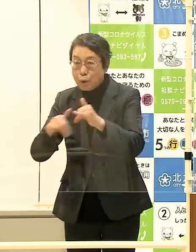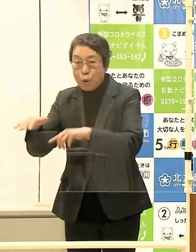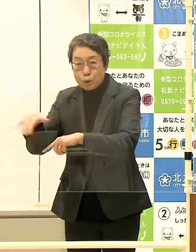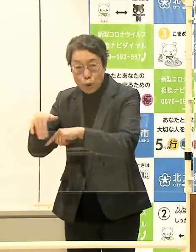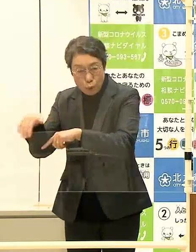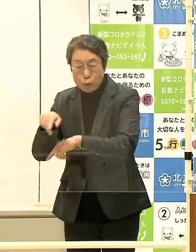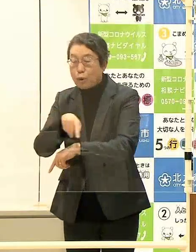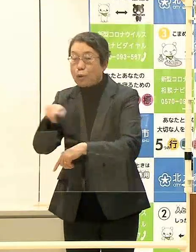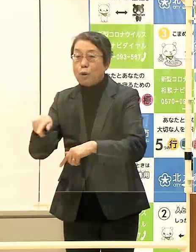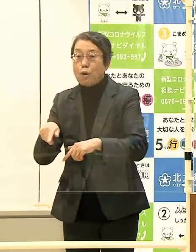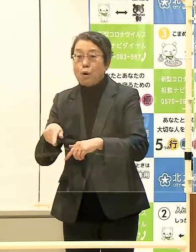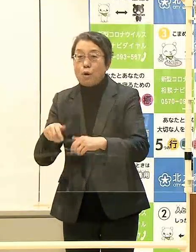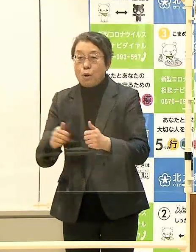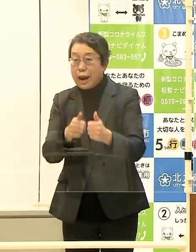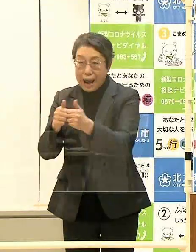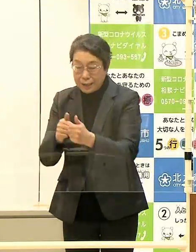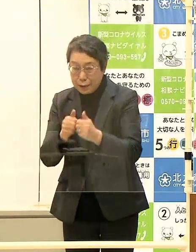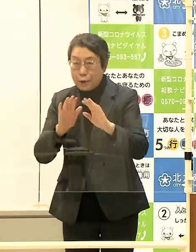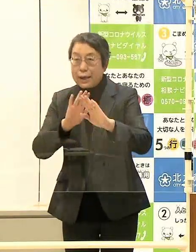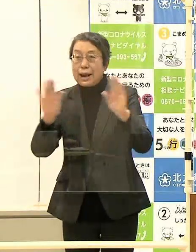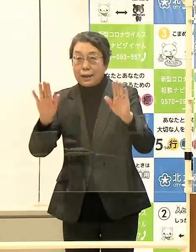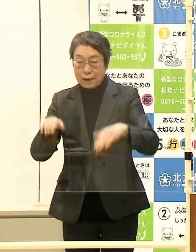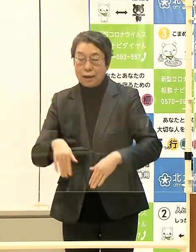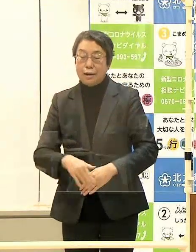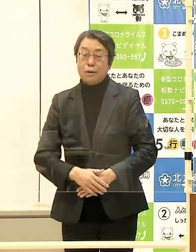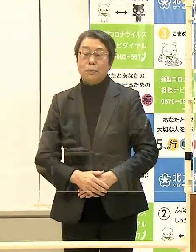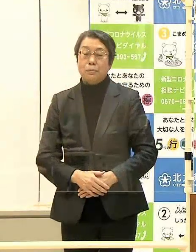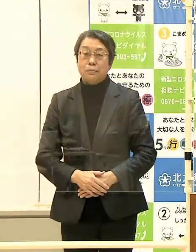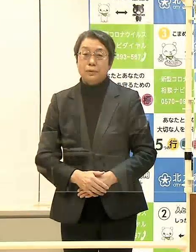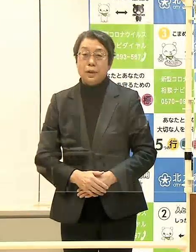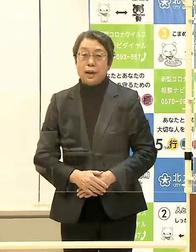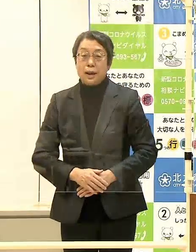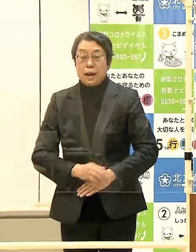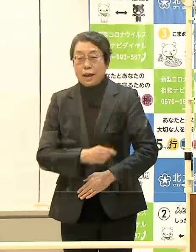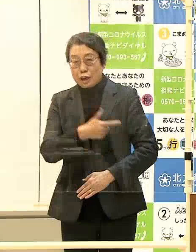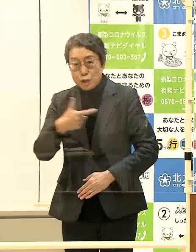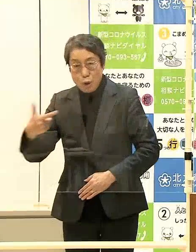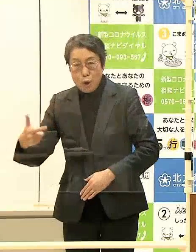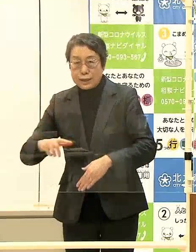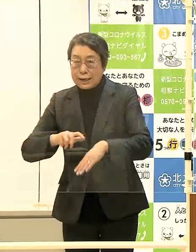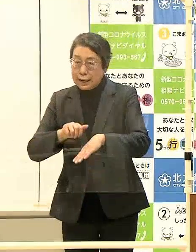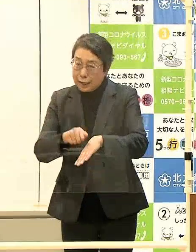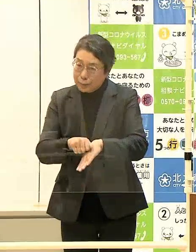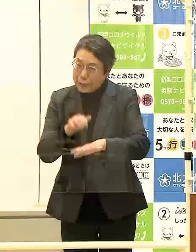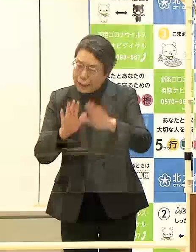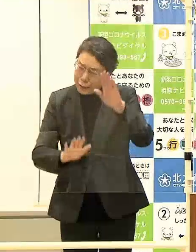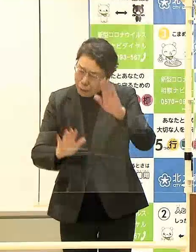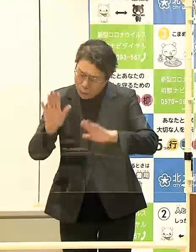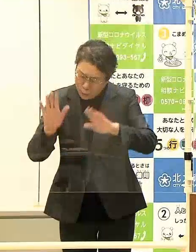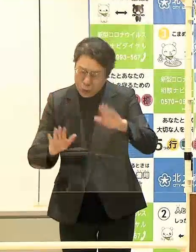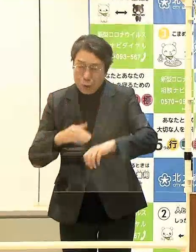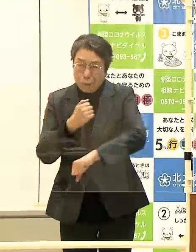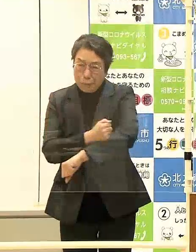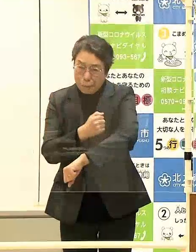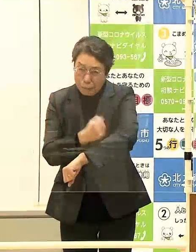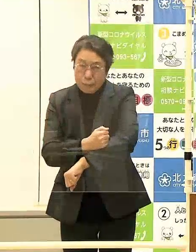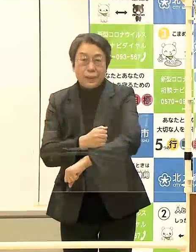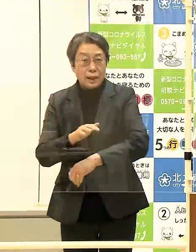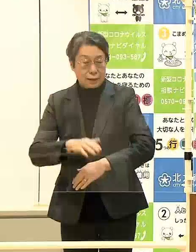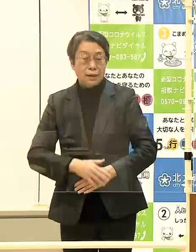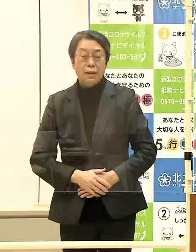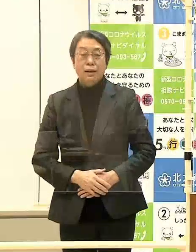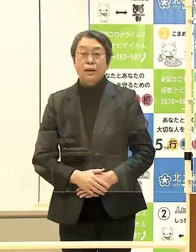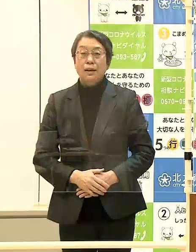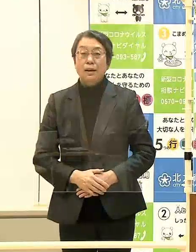web 階段を開けまして大変厳しい状況になっているということで